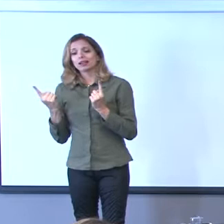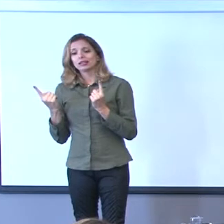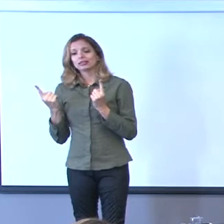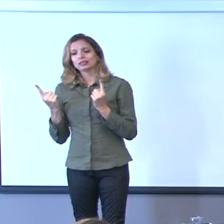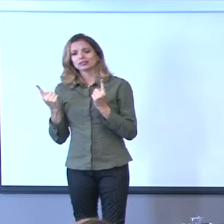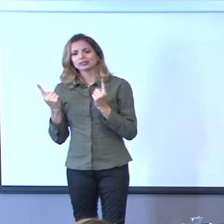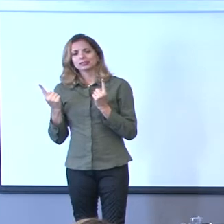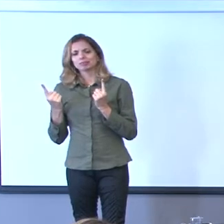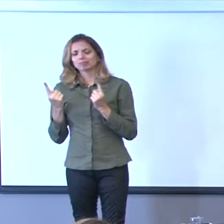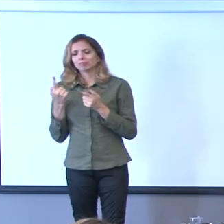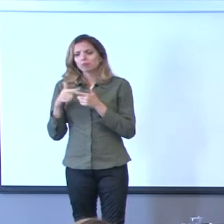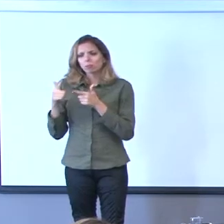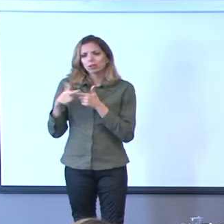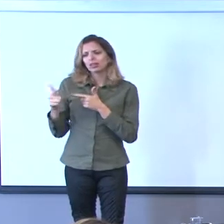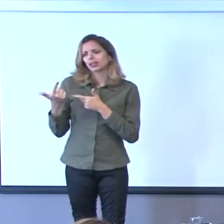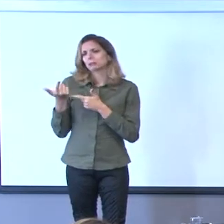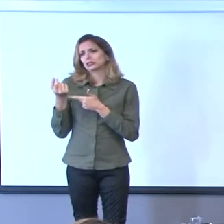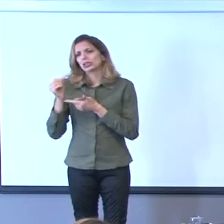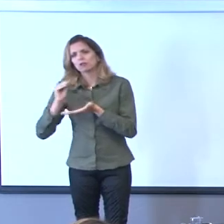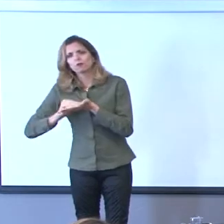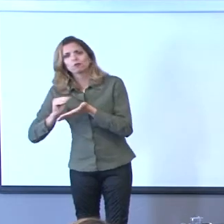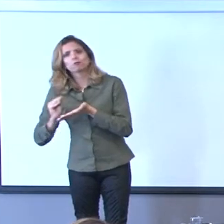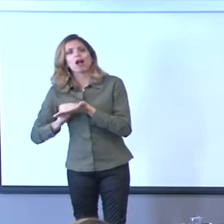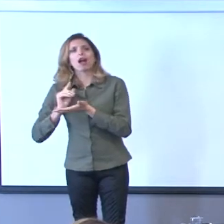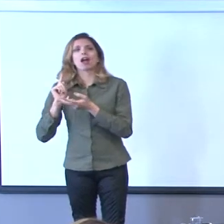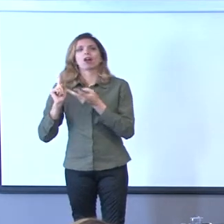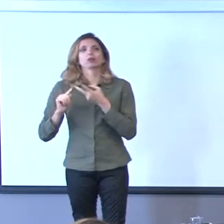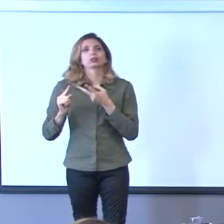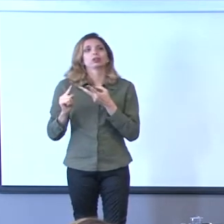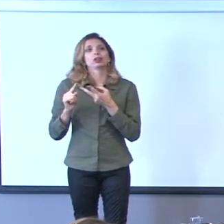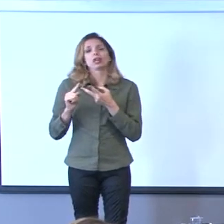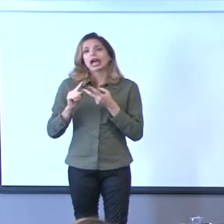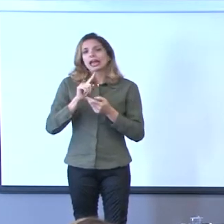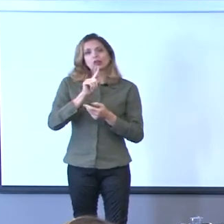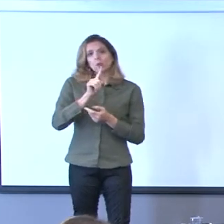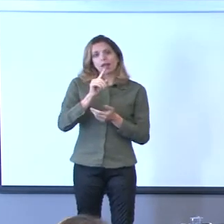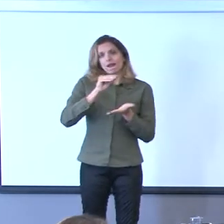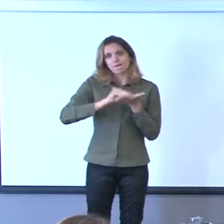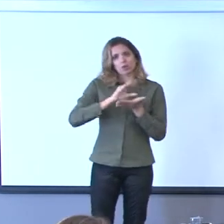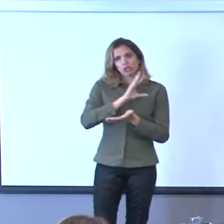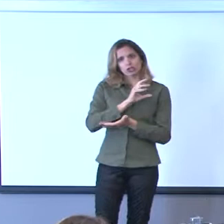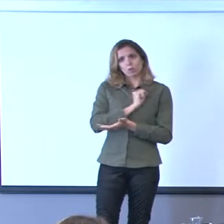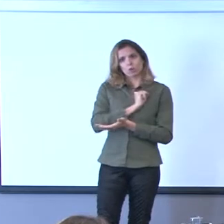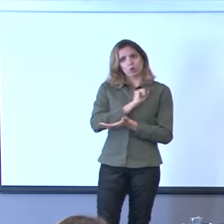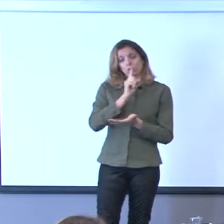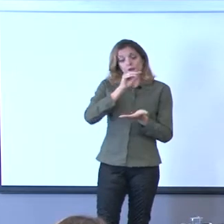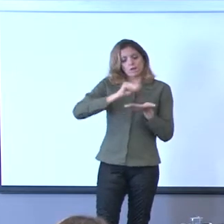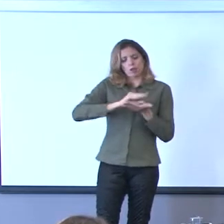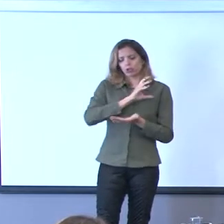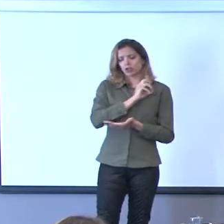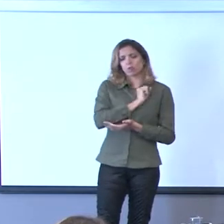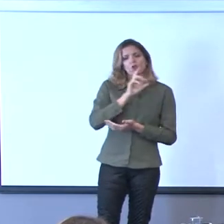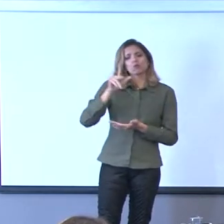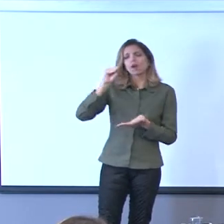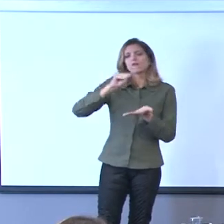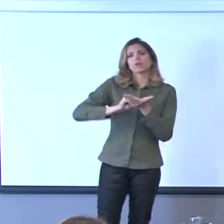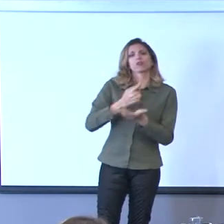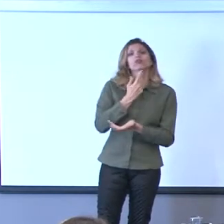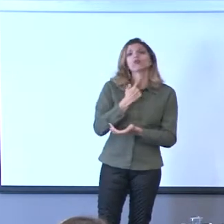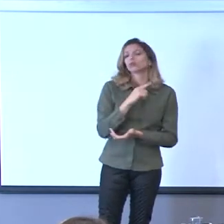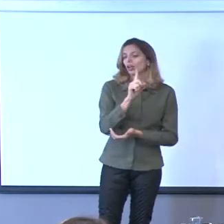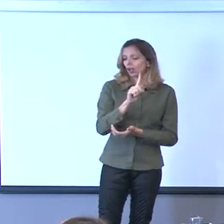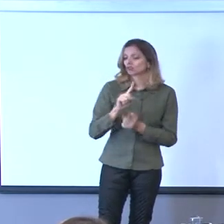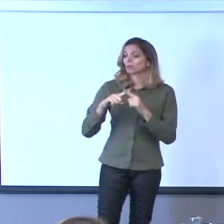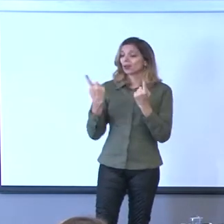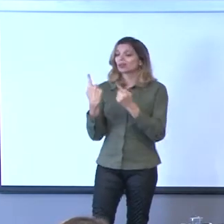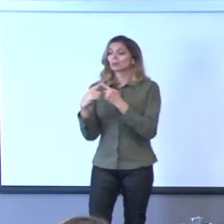de circunstâncias, acho que falta de amor quase nunca é uma delas, falta de vontade de fazer quase nunca é uma delas, mas